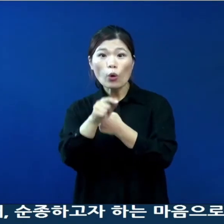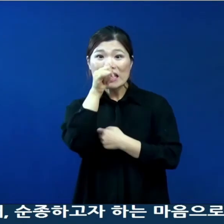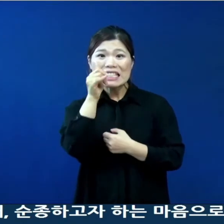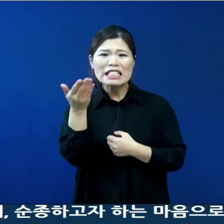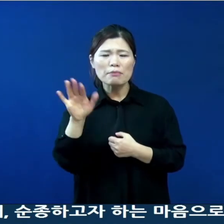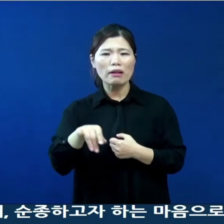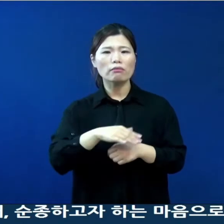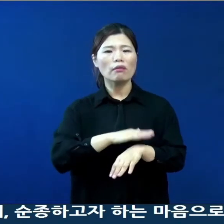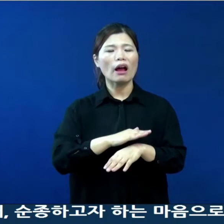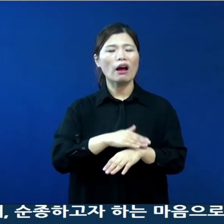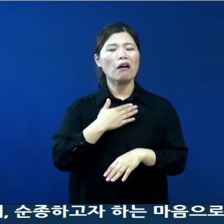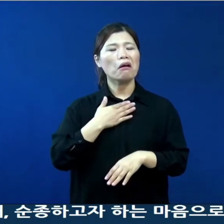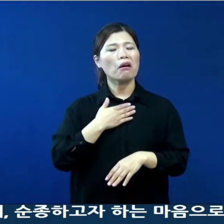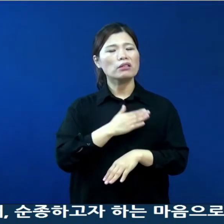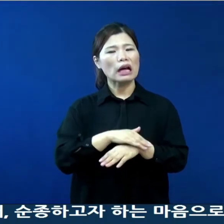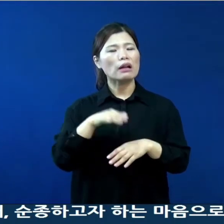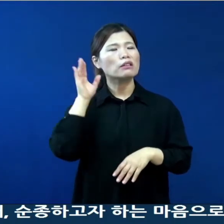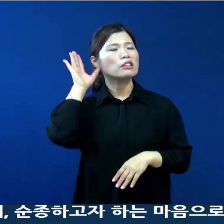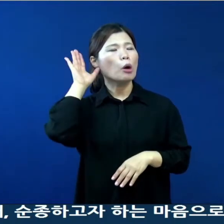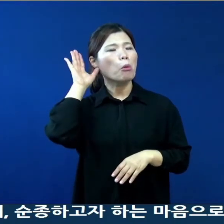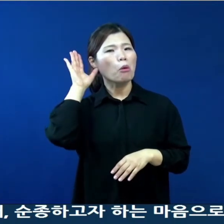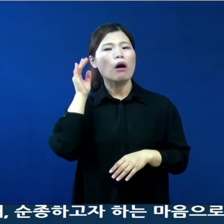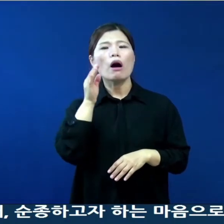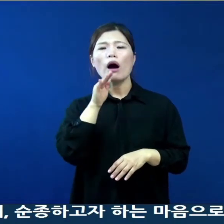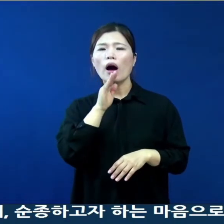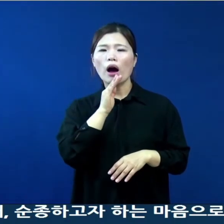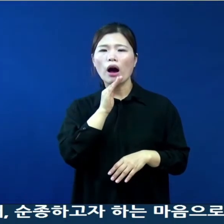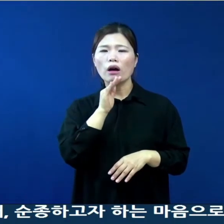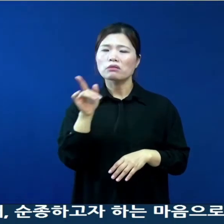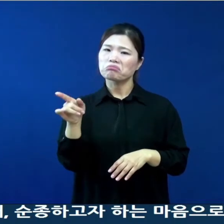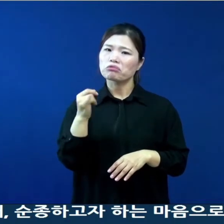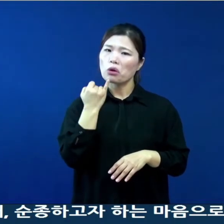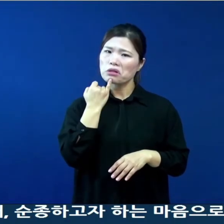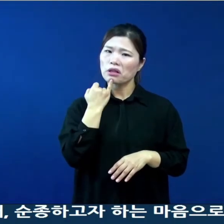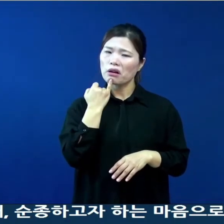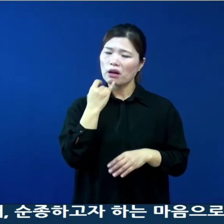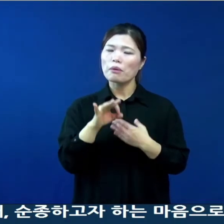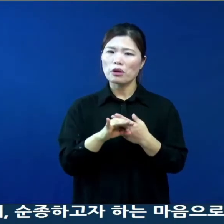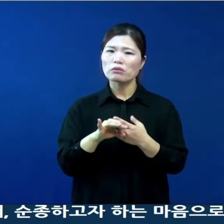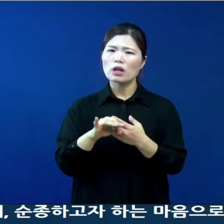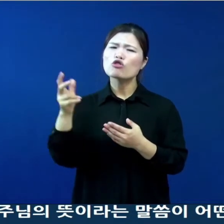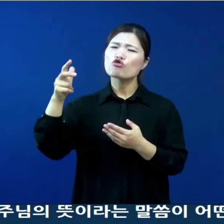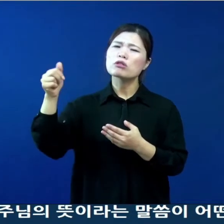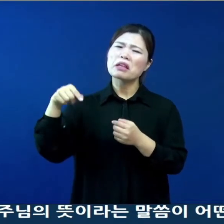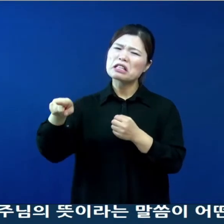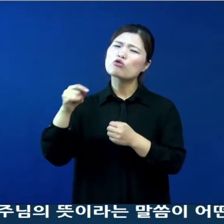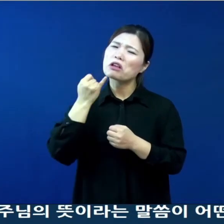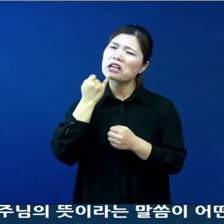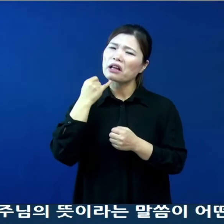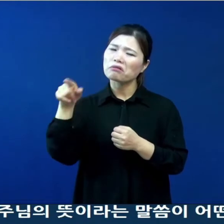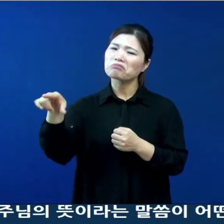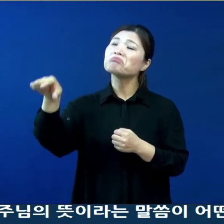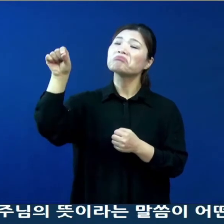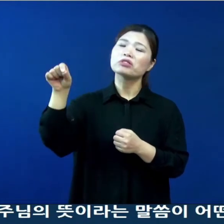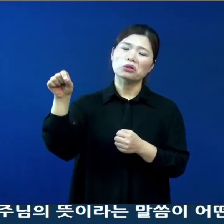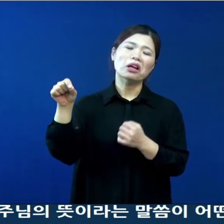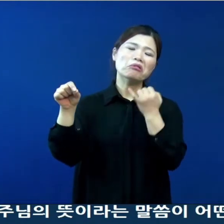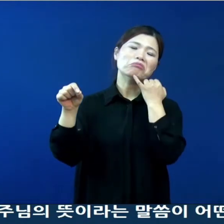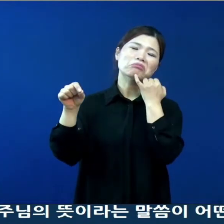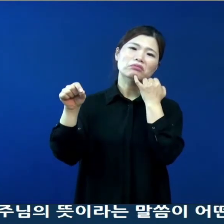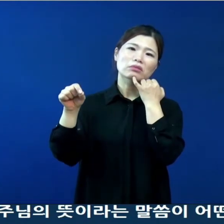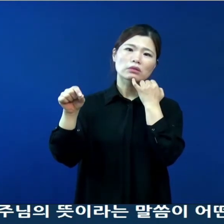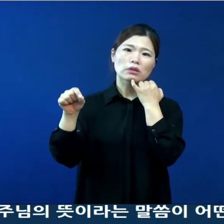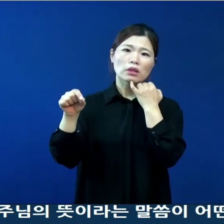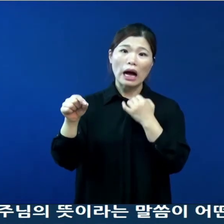내가 들어보고 좀 괜찮아 보이고 좀 괜찮아 보이면 내가 선택할 수도 있고 내가 봤을 때 별로 안